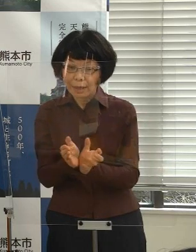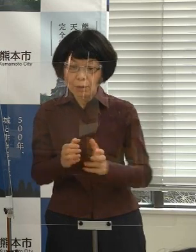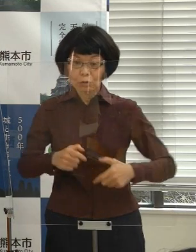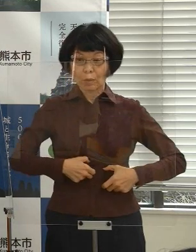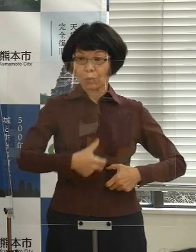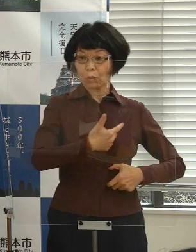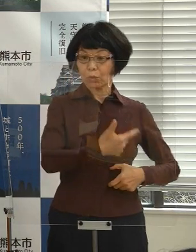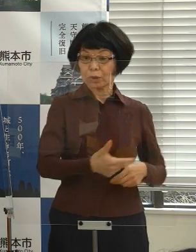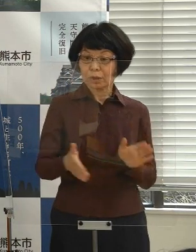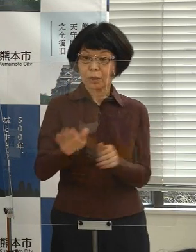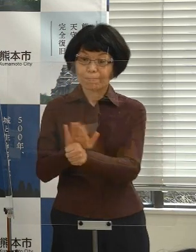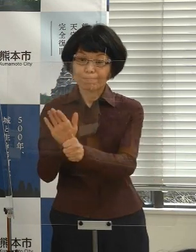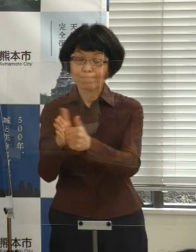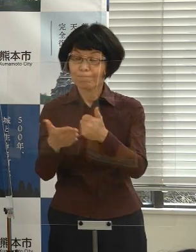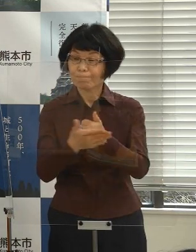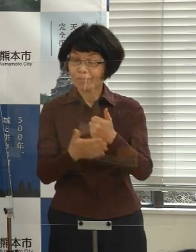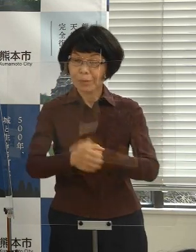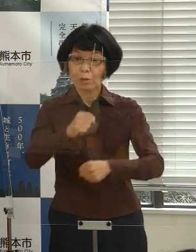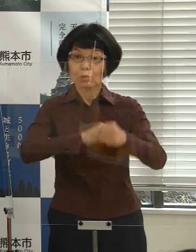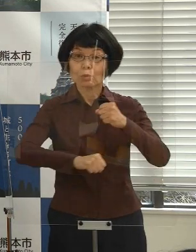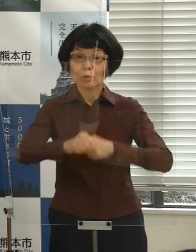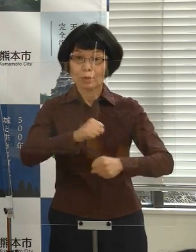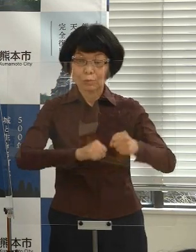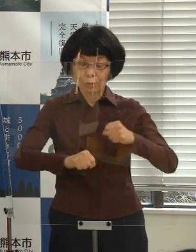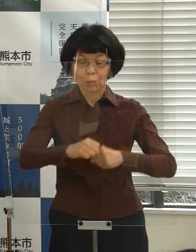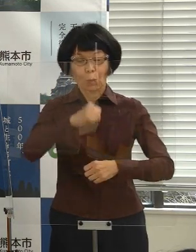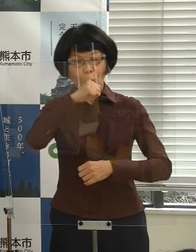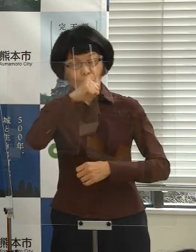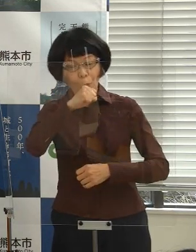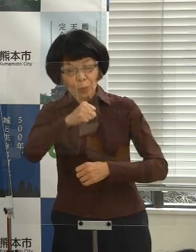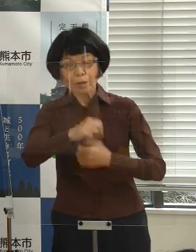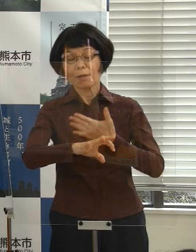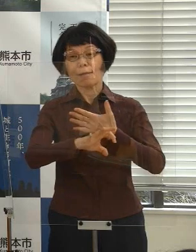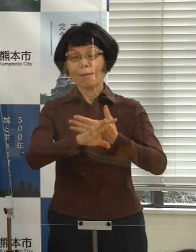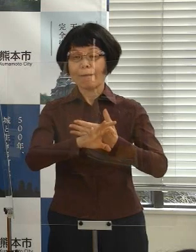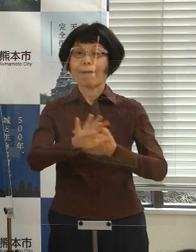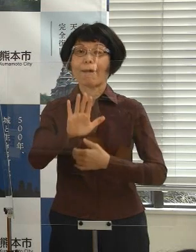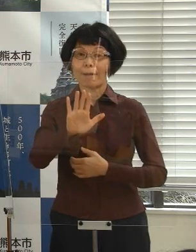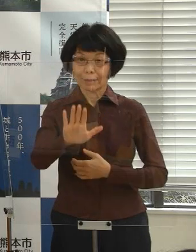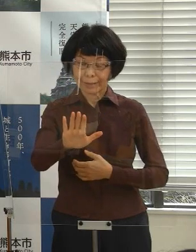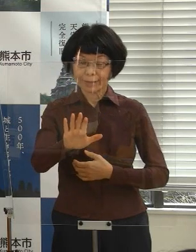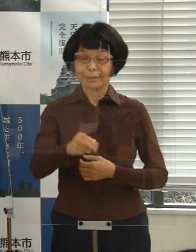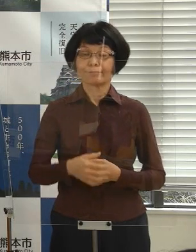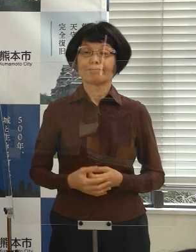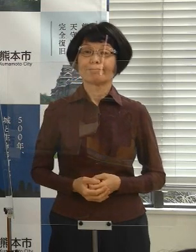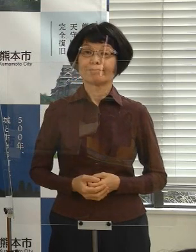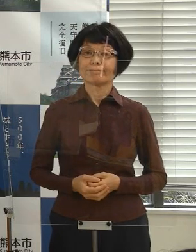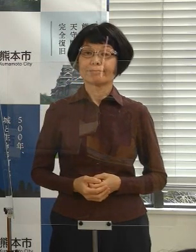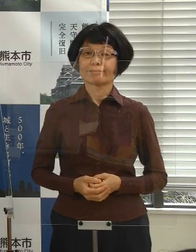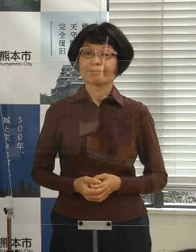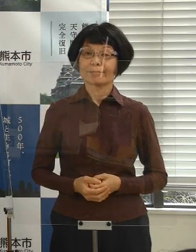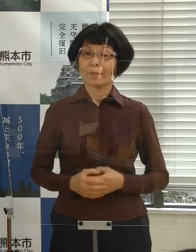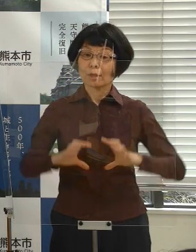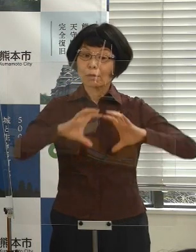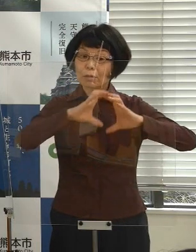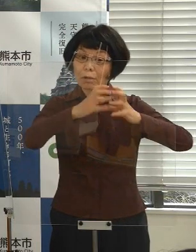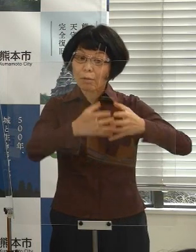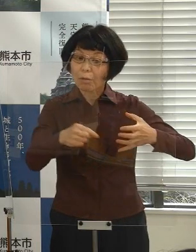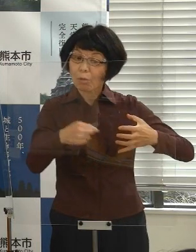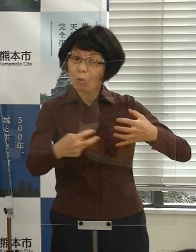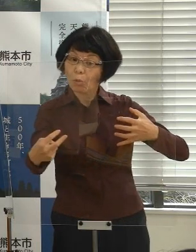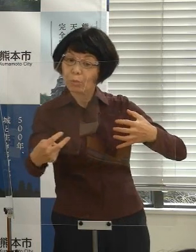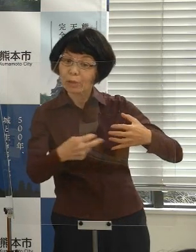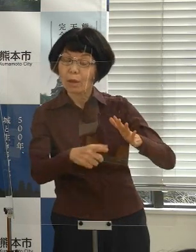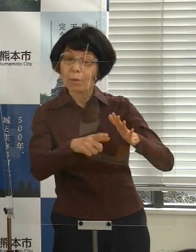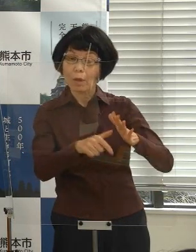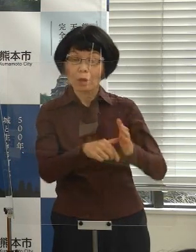共同で取り組んでいる、まあ、ユニークな事例もあります。これは世界的に見るとドイツの